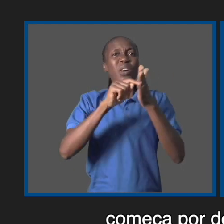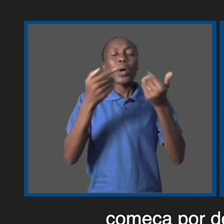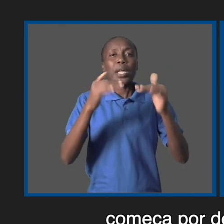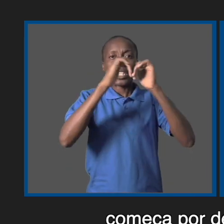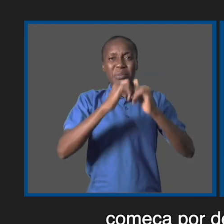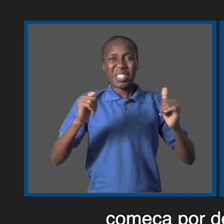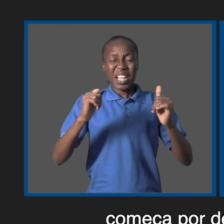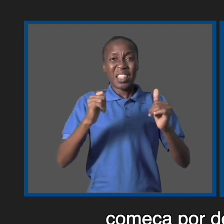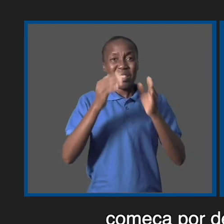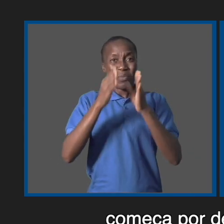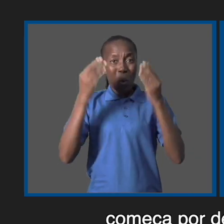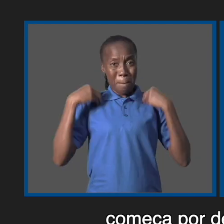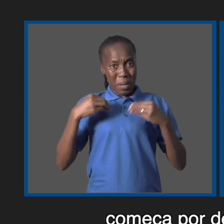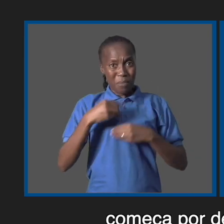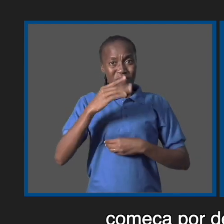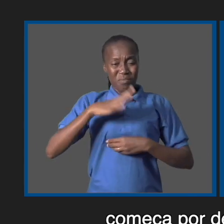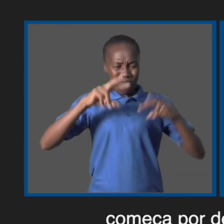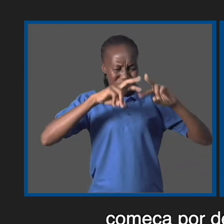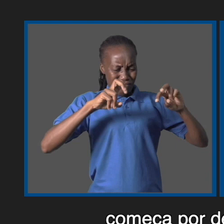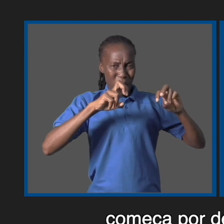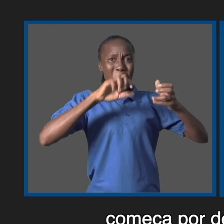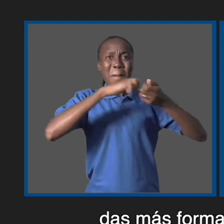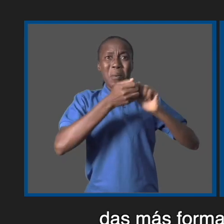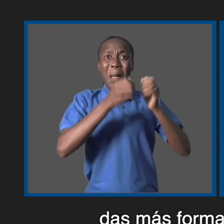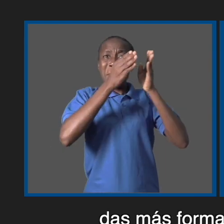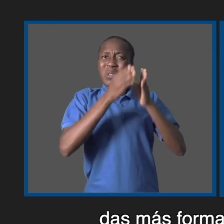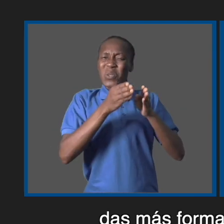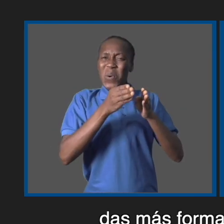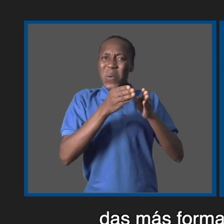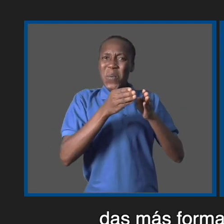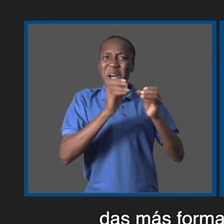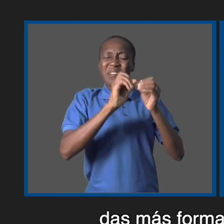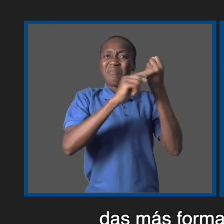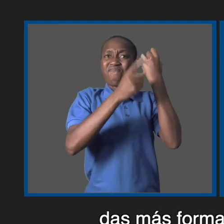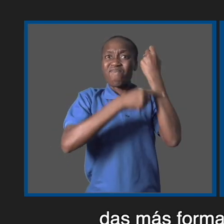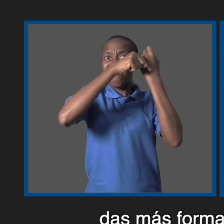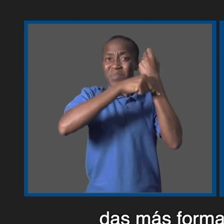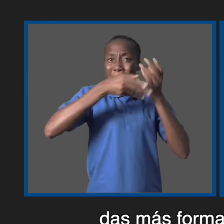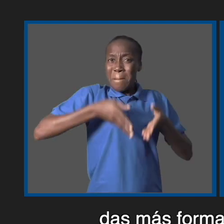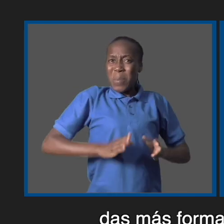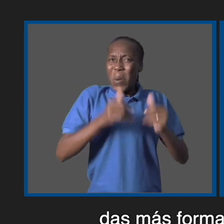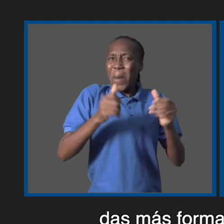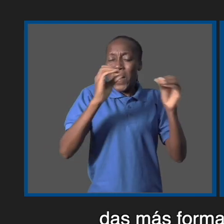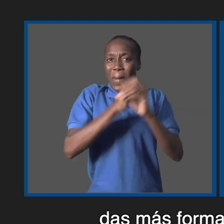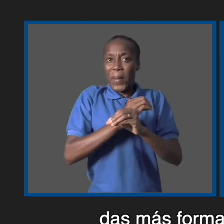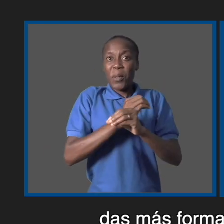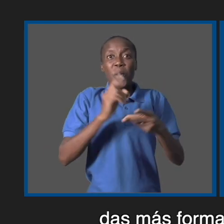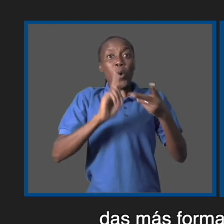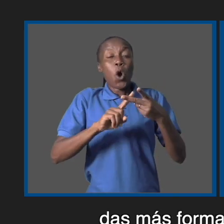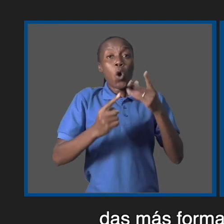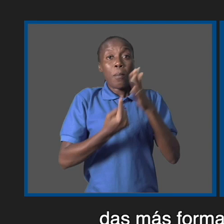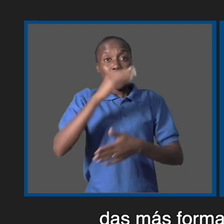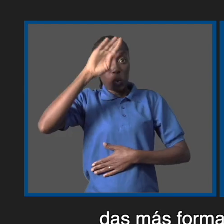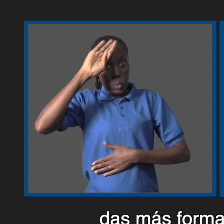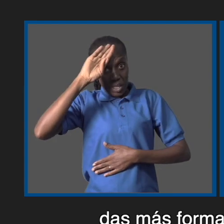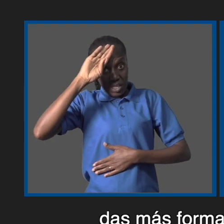como uma especialidade médica que lida com o estudo das malformações congénitas ou anomalias congénitas e